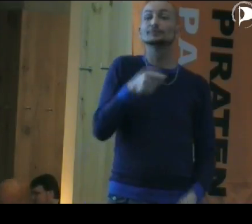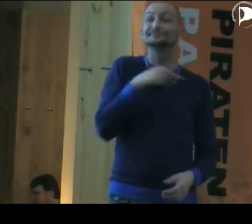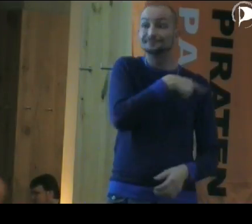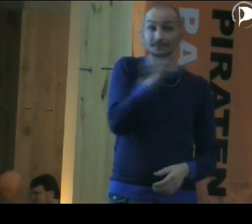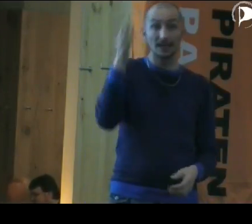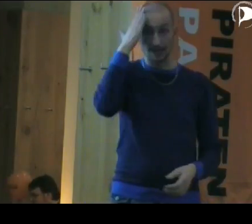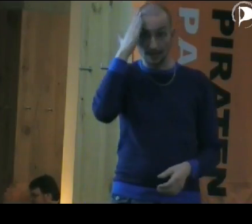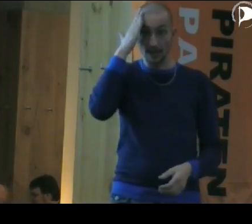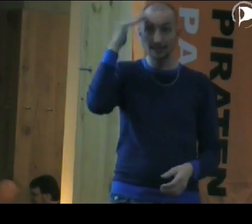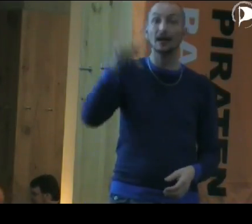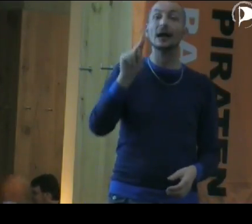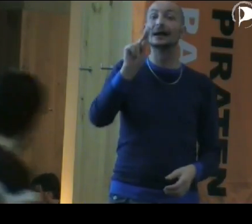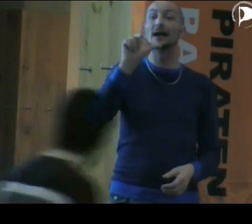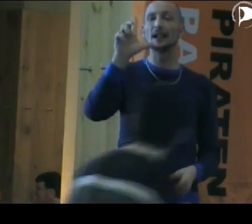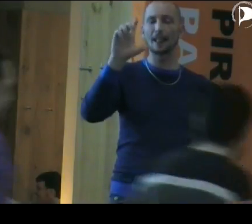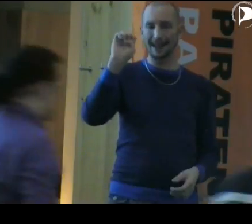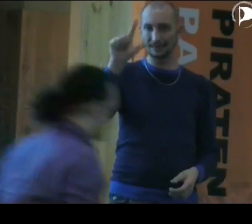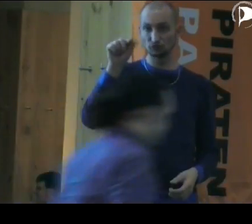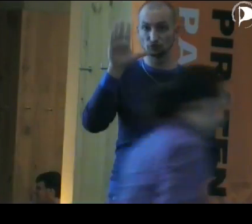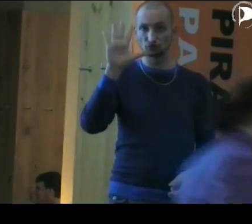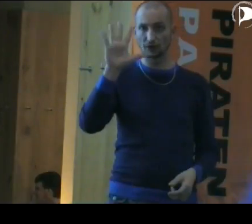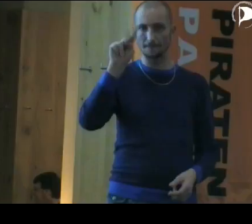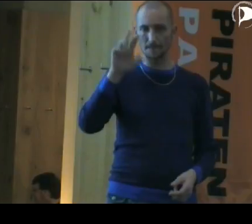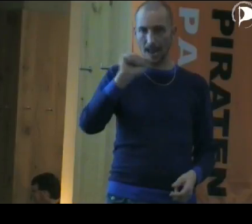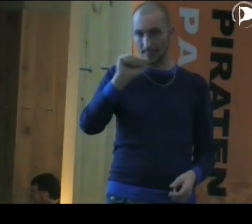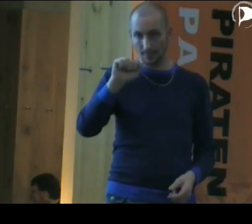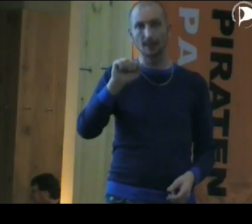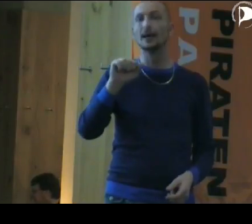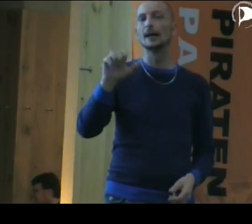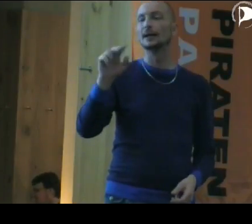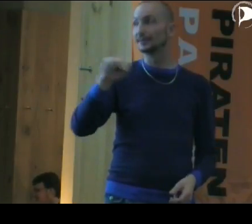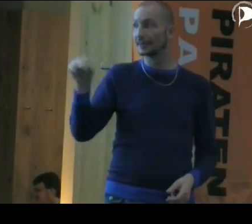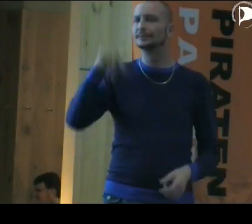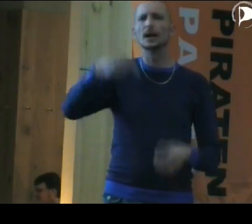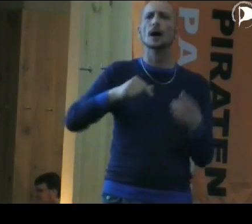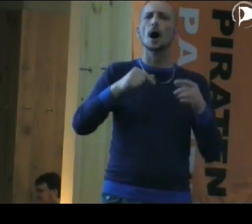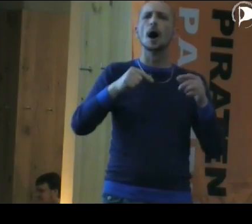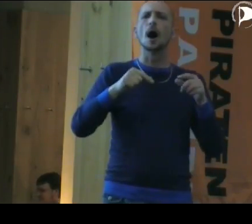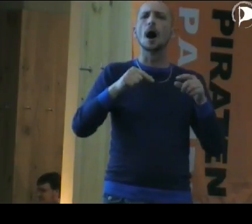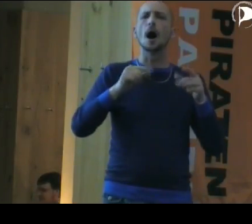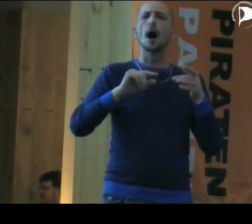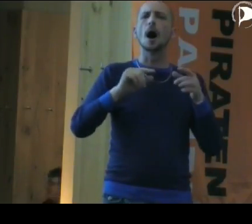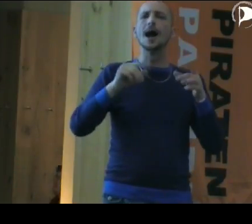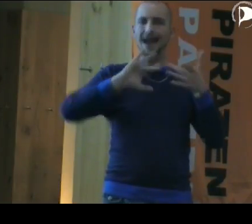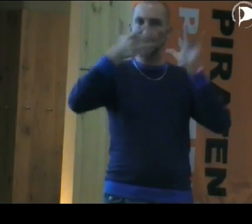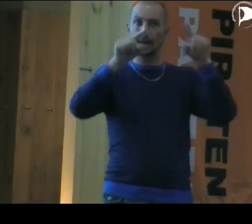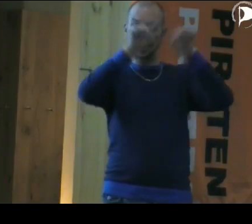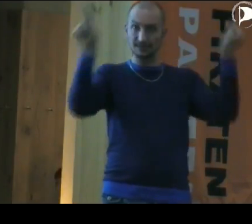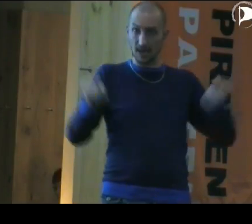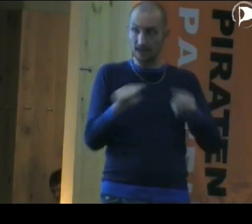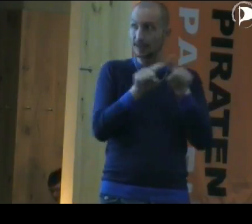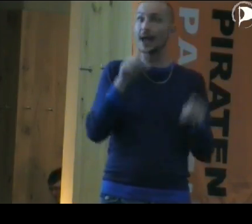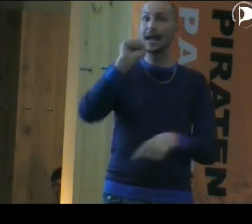hoffentlich alles kann ich sage es nochmal zur sicherheit noch bisschen homepage vom landesverband wo die wahlversprechen von spd